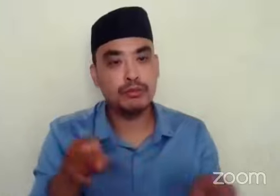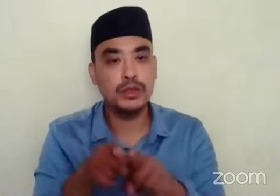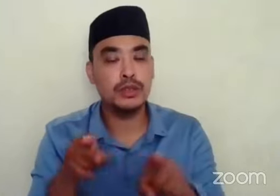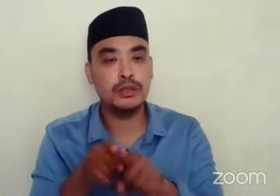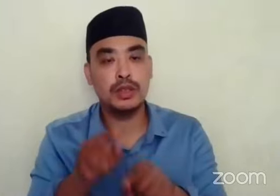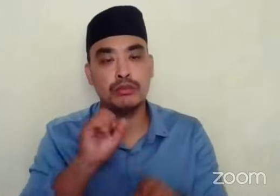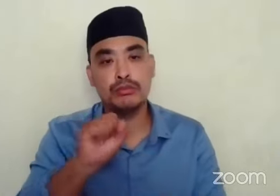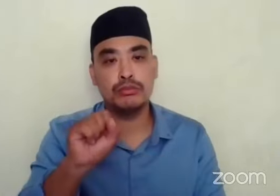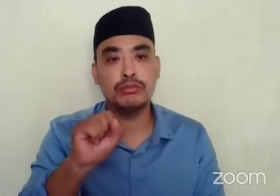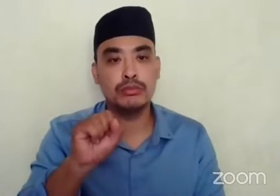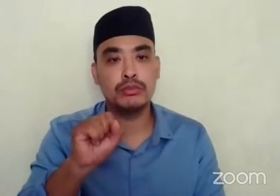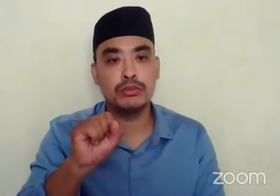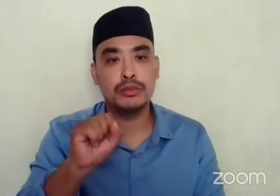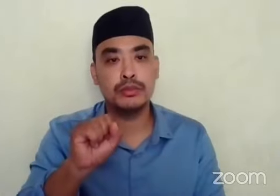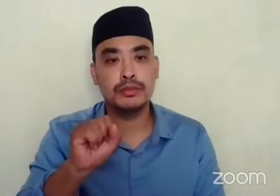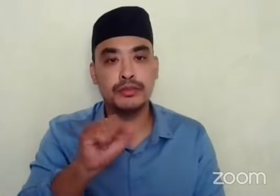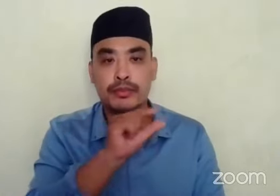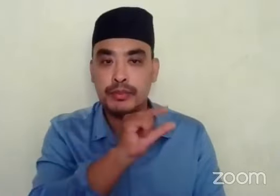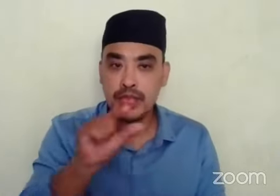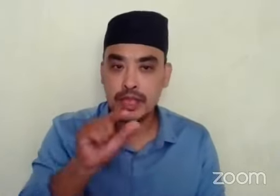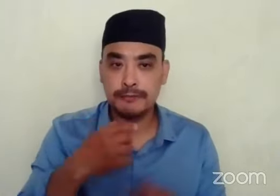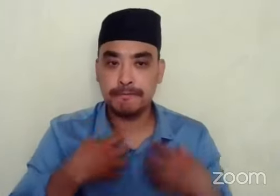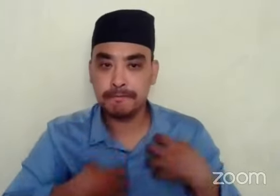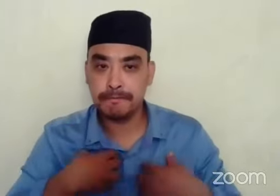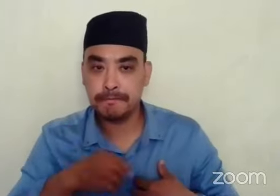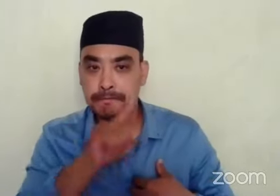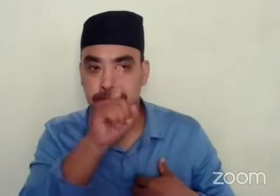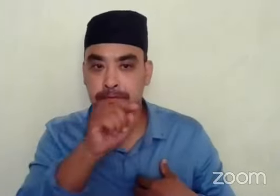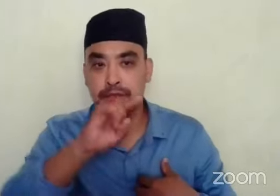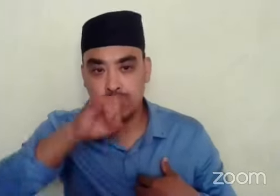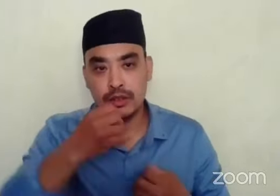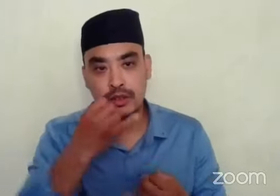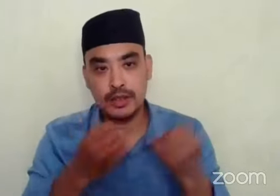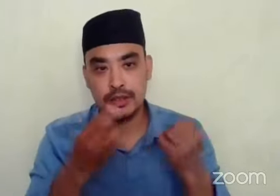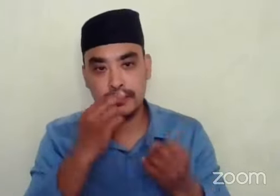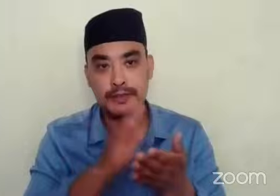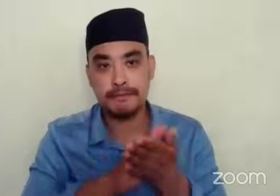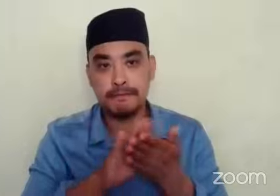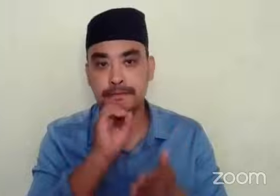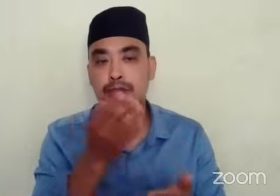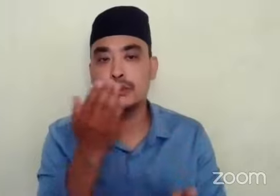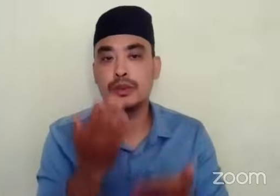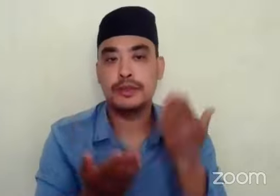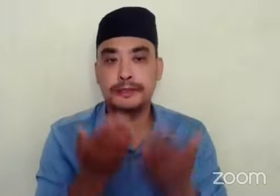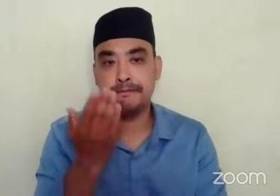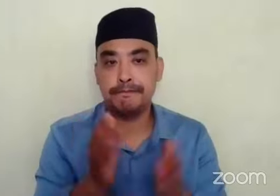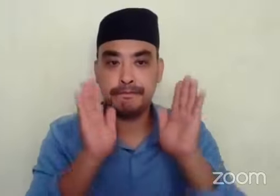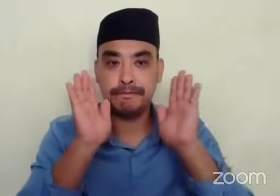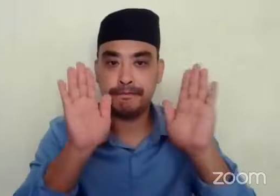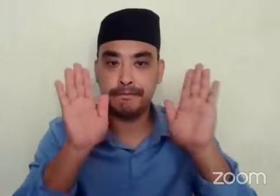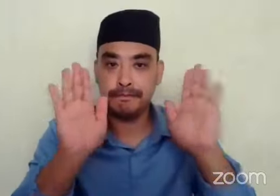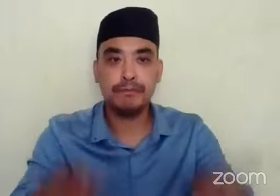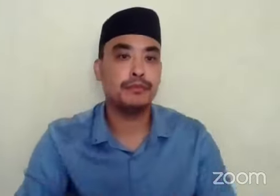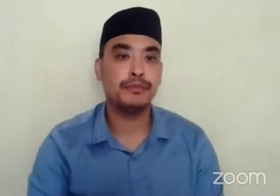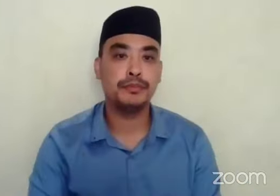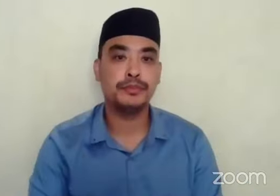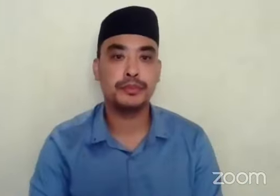चाहिँ जिज्ञासाहरू भएदेखि चाहिँ म पछि जोडेर प्रश्न पार्न चाहन्छु। धन्यवाद।